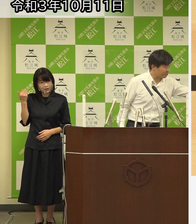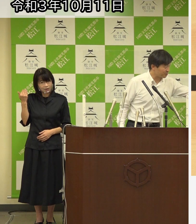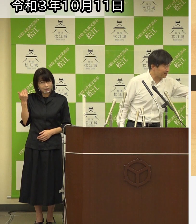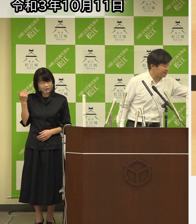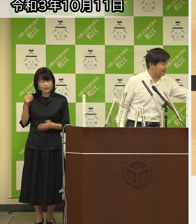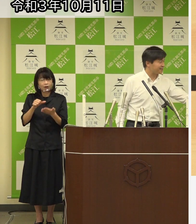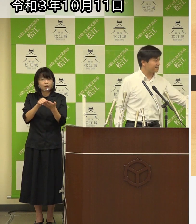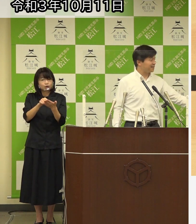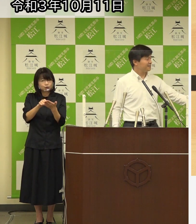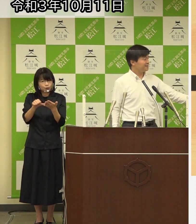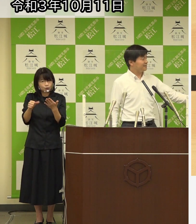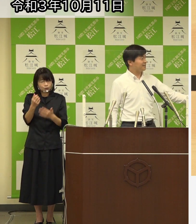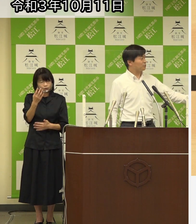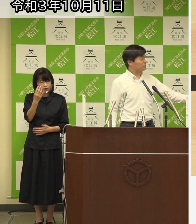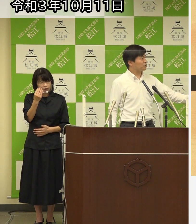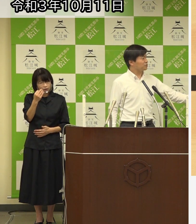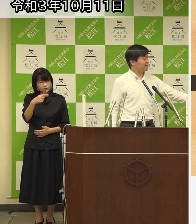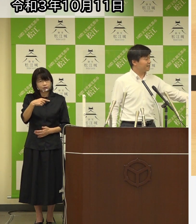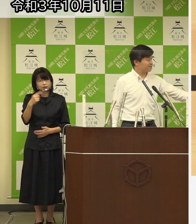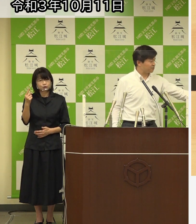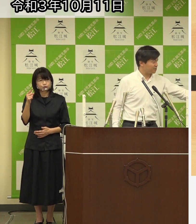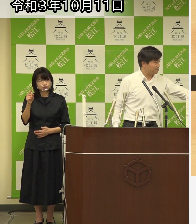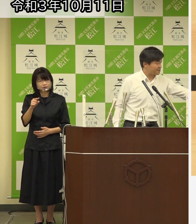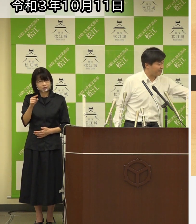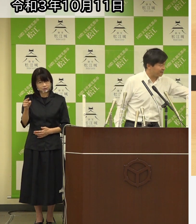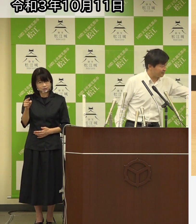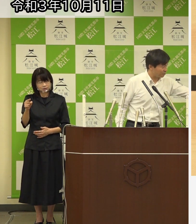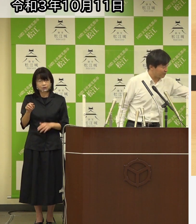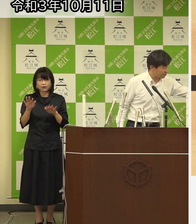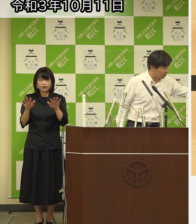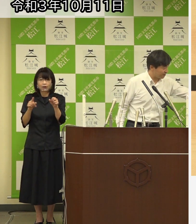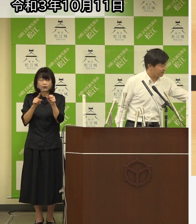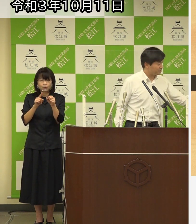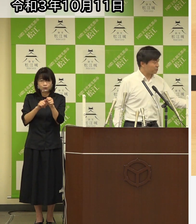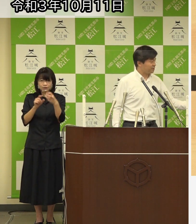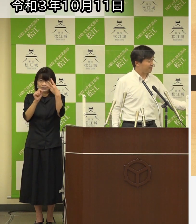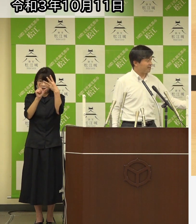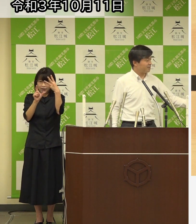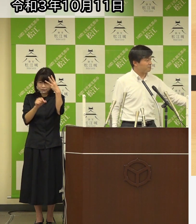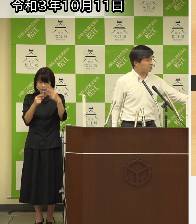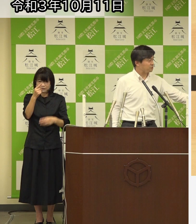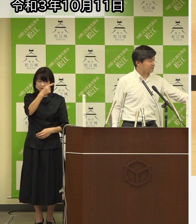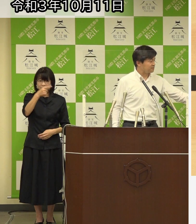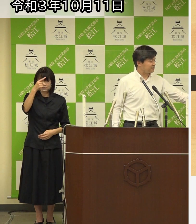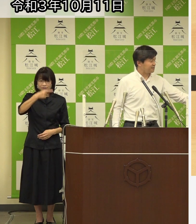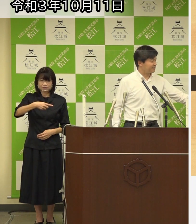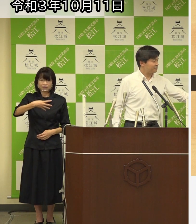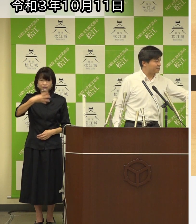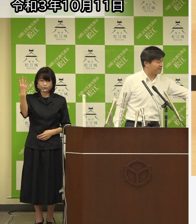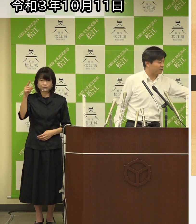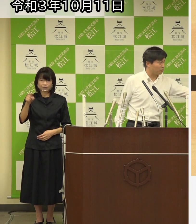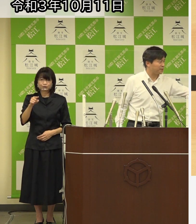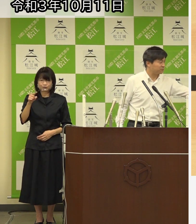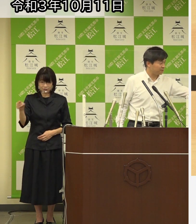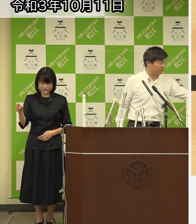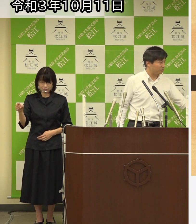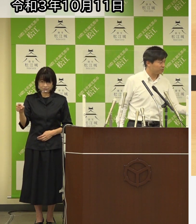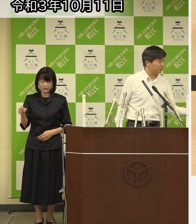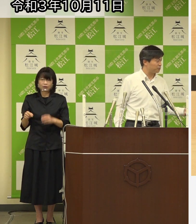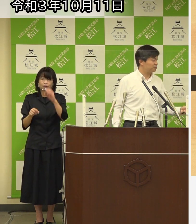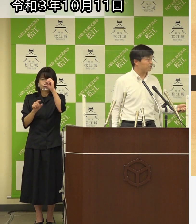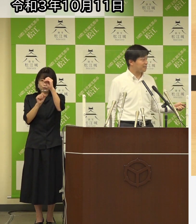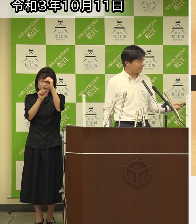台ということになってたんですが、今年の3月に1400人、そして今10月時点で2600